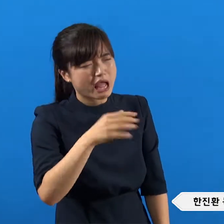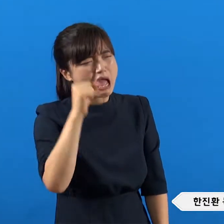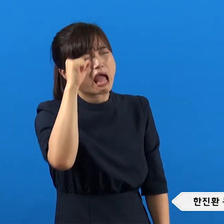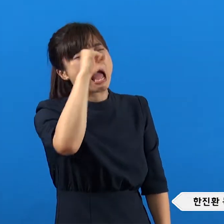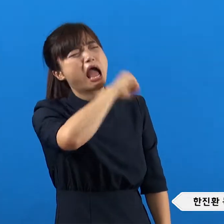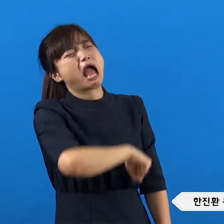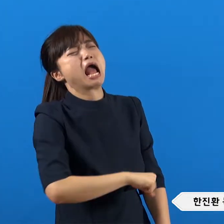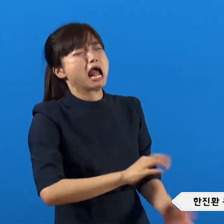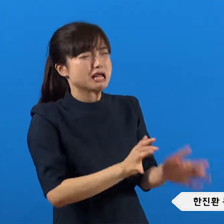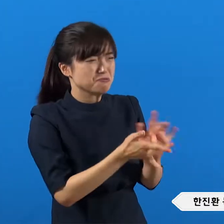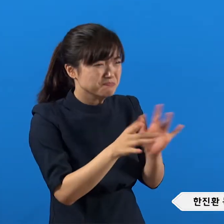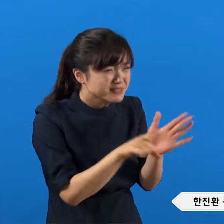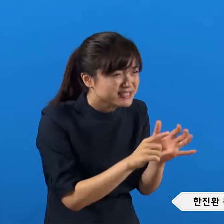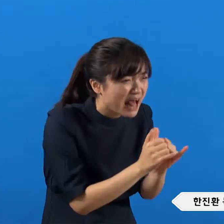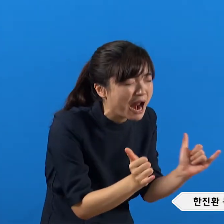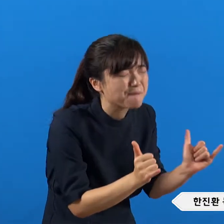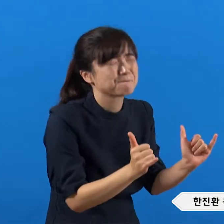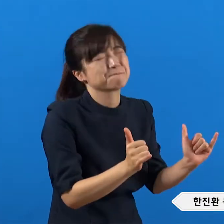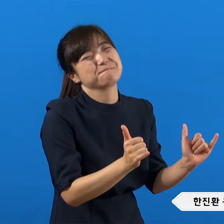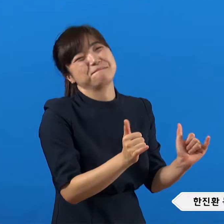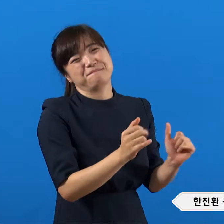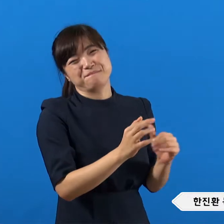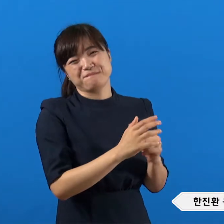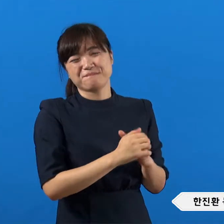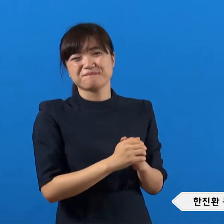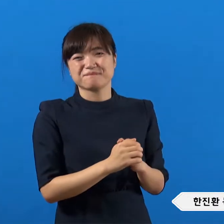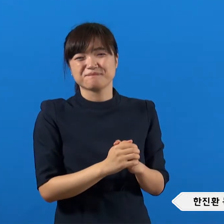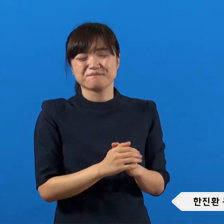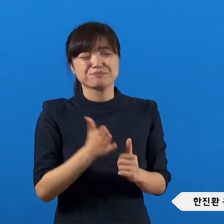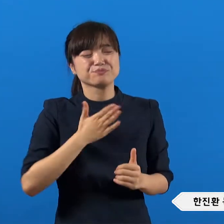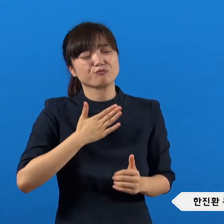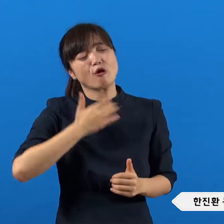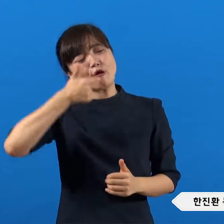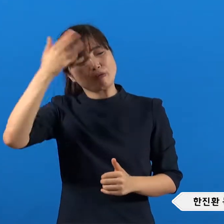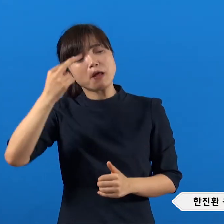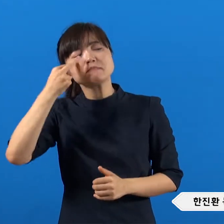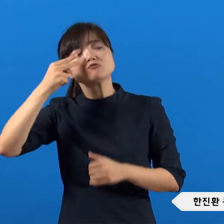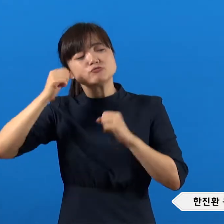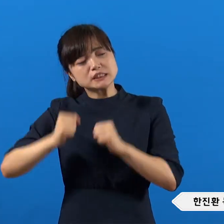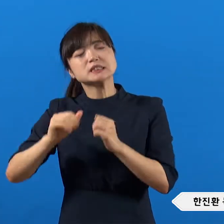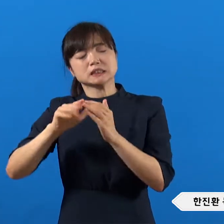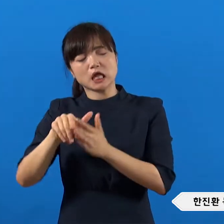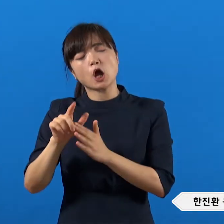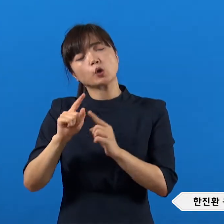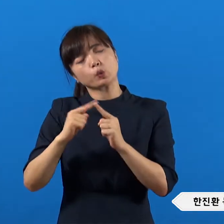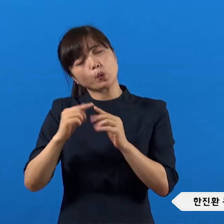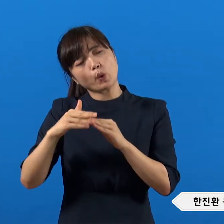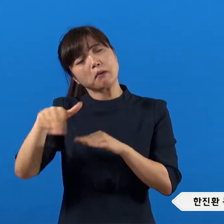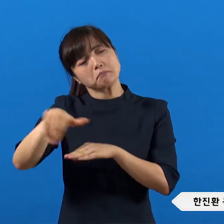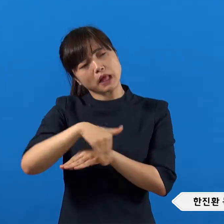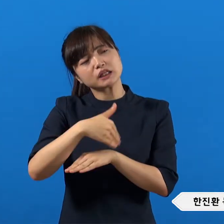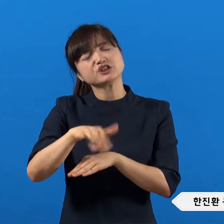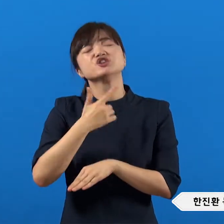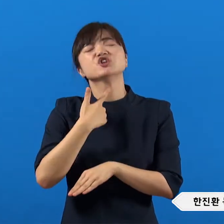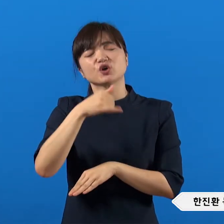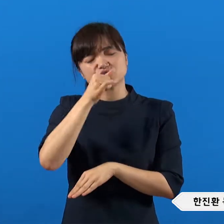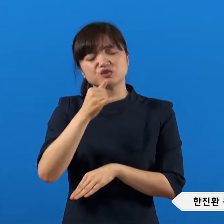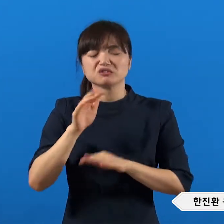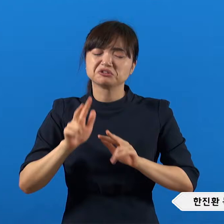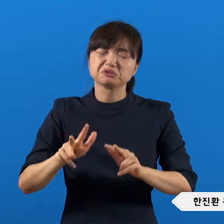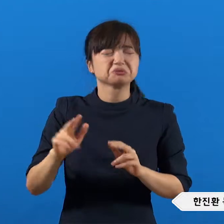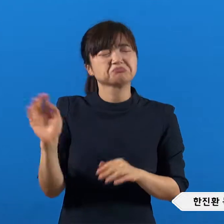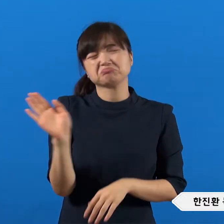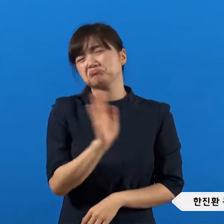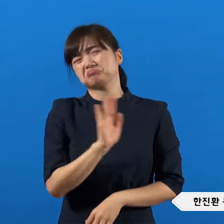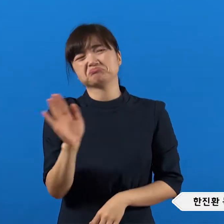보니까 신자시군요. 그러면서 자기도 미국 있을 때 몇 번 교회 다녔는데 지금은 쉬고 있는 중이라고